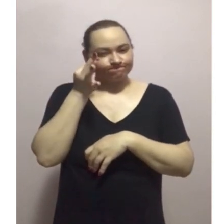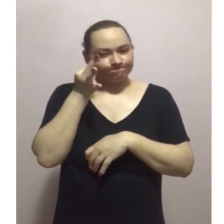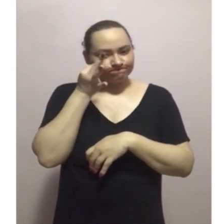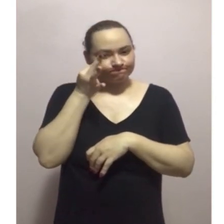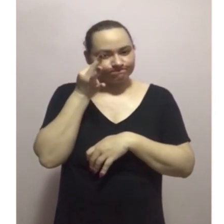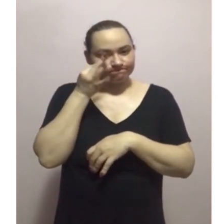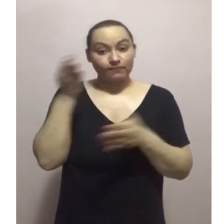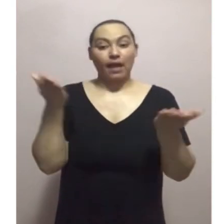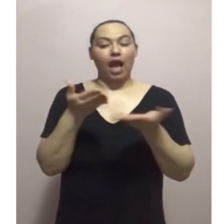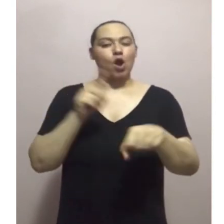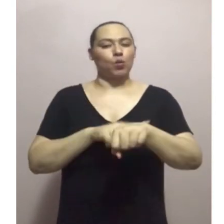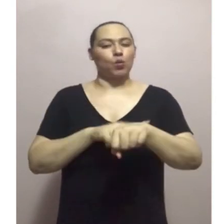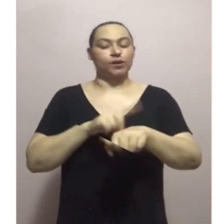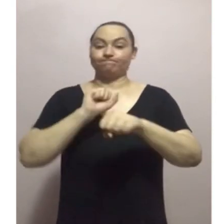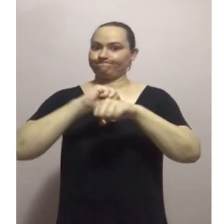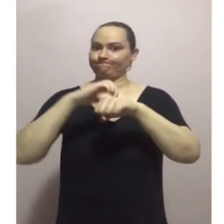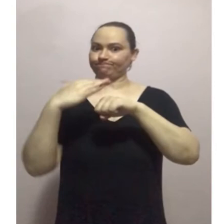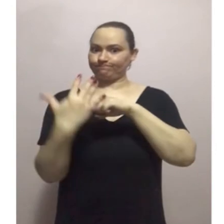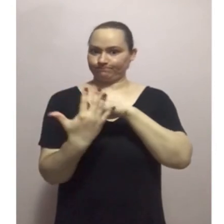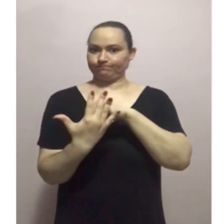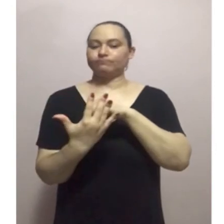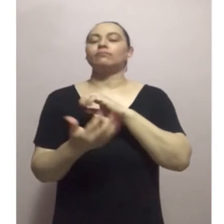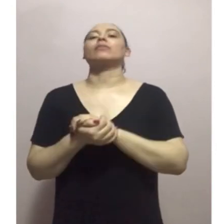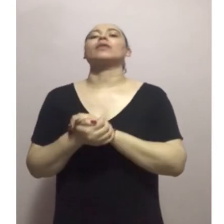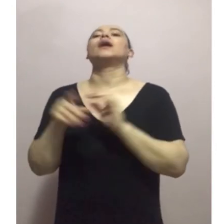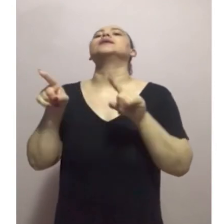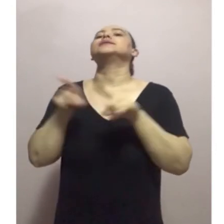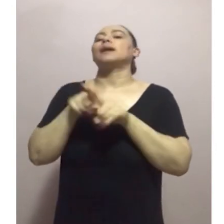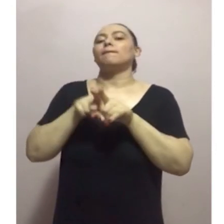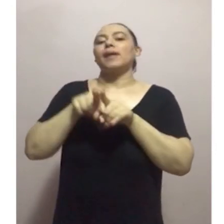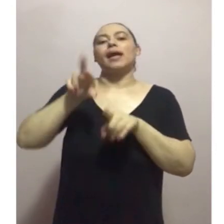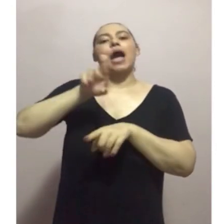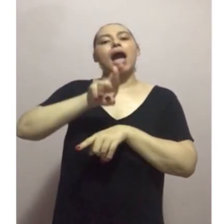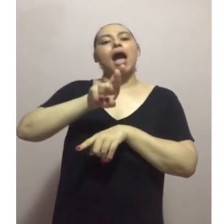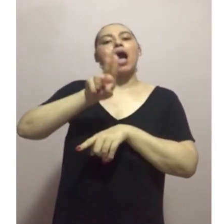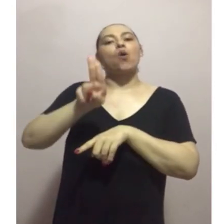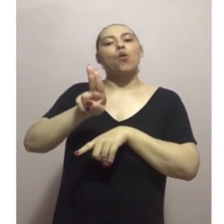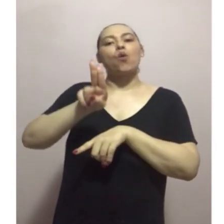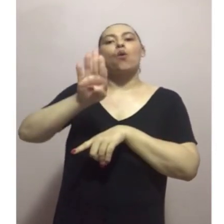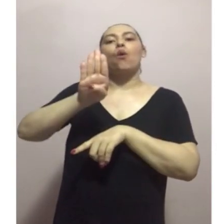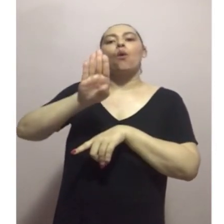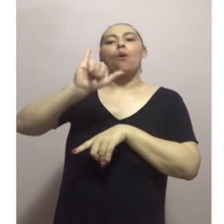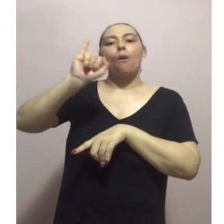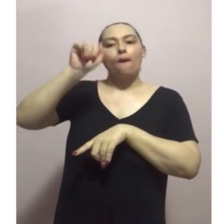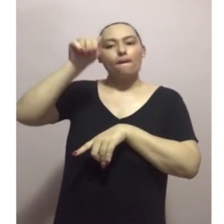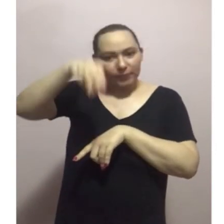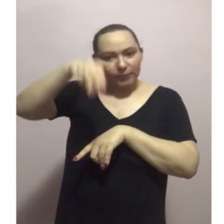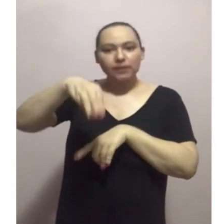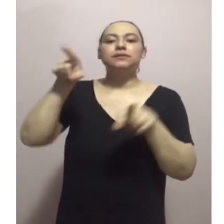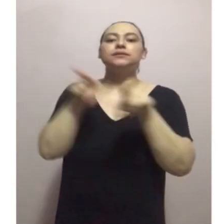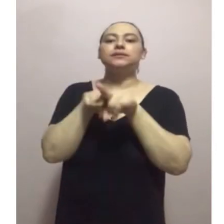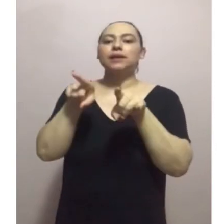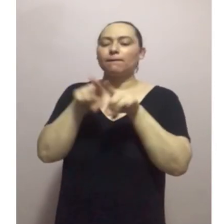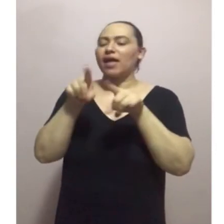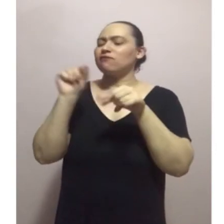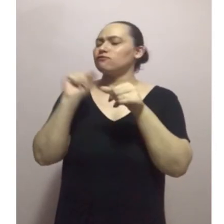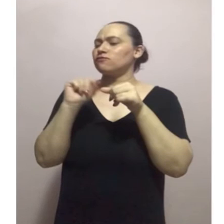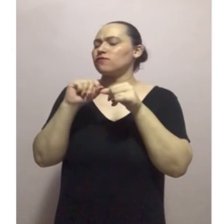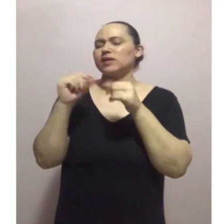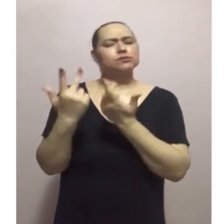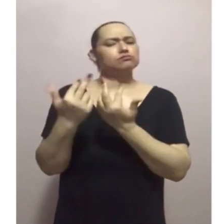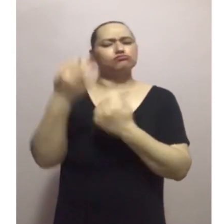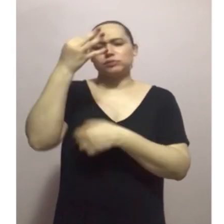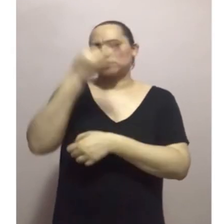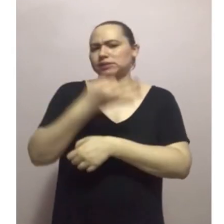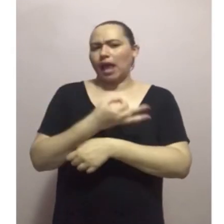está vivendo, né? Então, assim, em relação à pandemia, a Rubi também seguiu, estudou 4 protocolos e, ao final, com